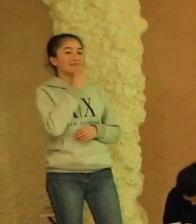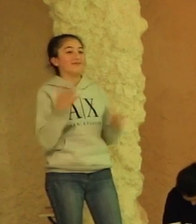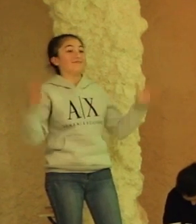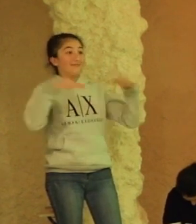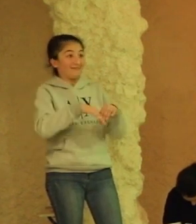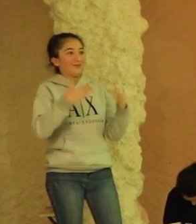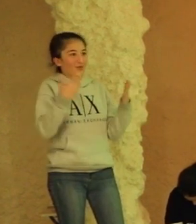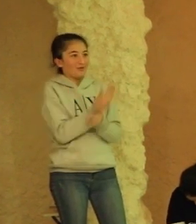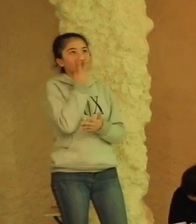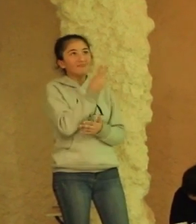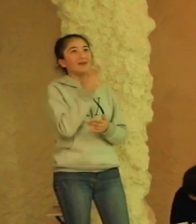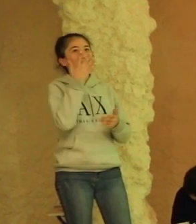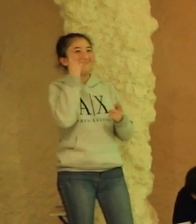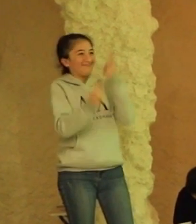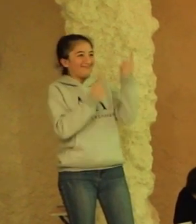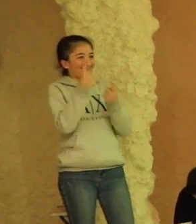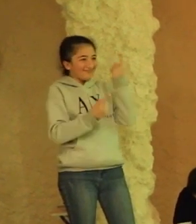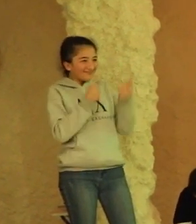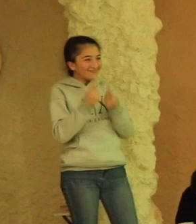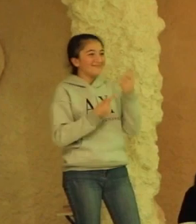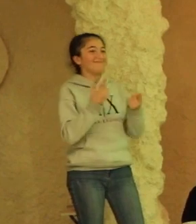հետ մենք իմացանք, որ ակունքից է ինքը,